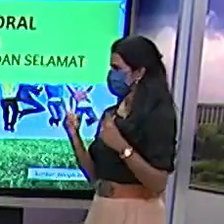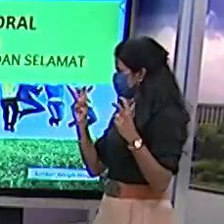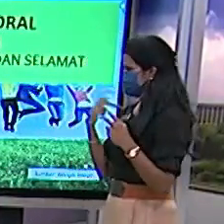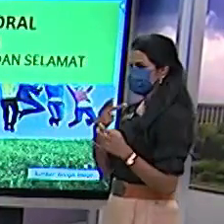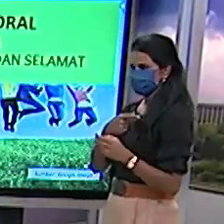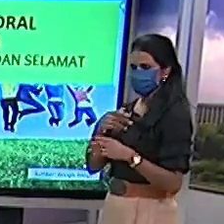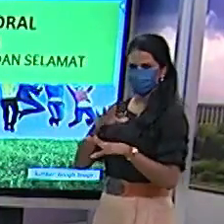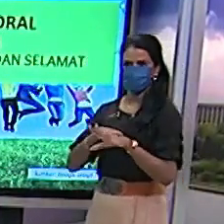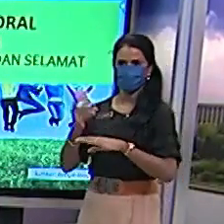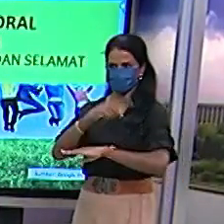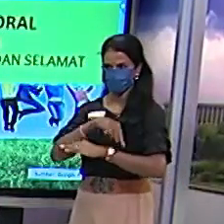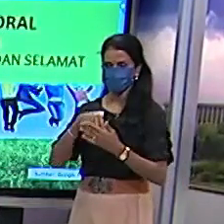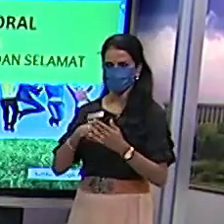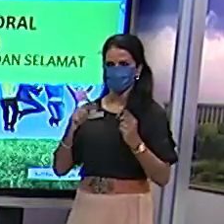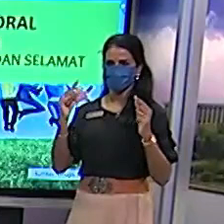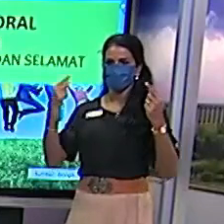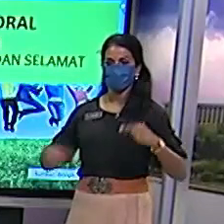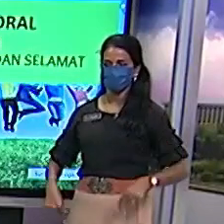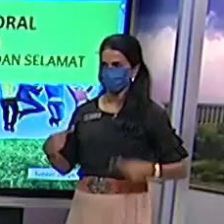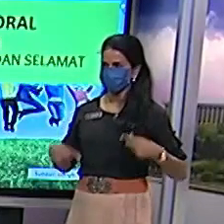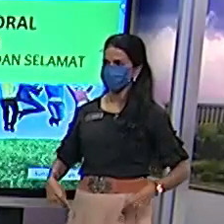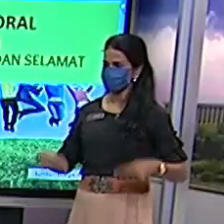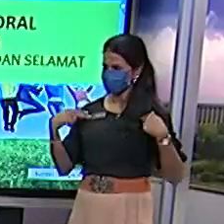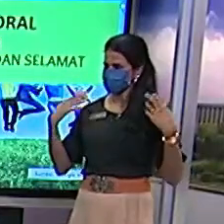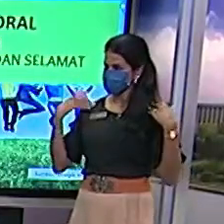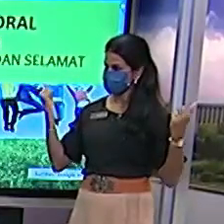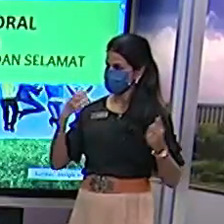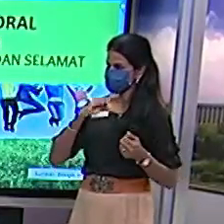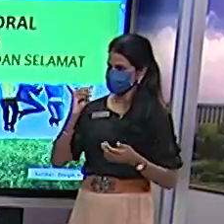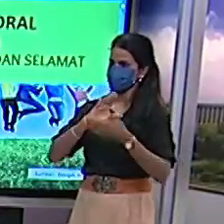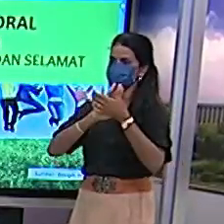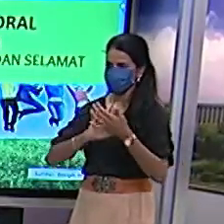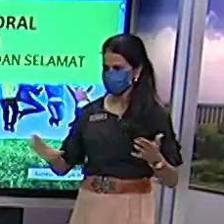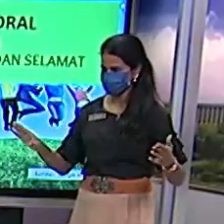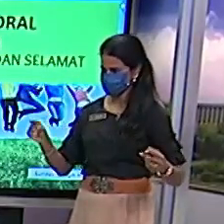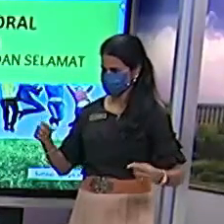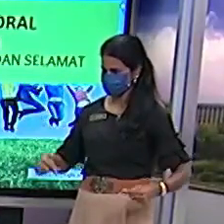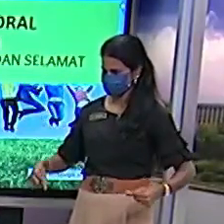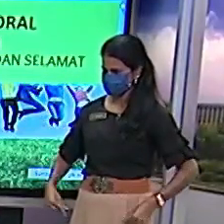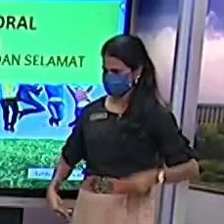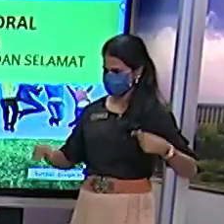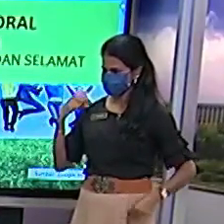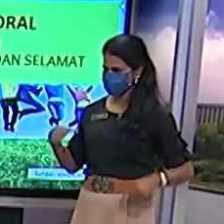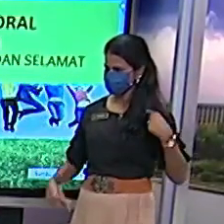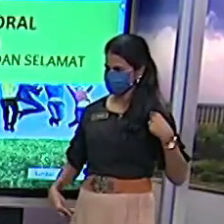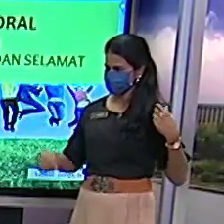Tajuk kita pada hari ini, gaya hidup sehat dan selamat. Macam ni. Okey.